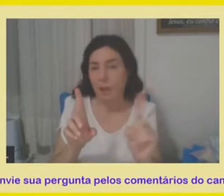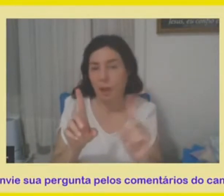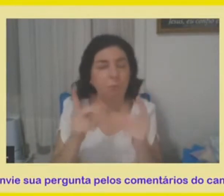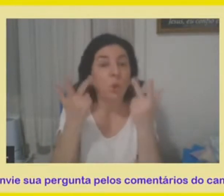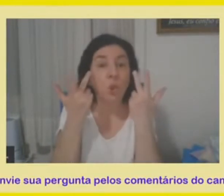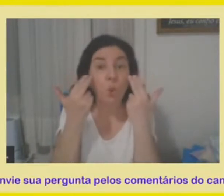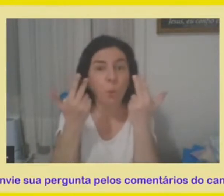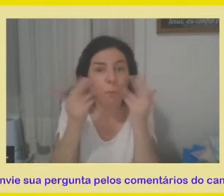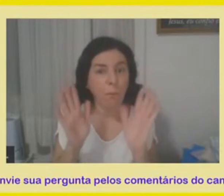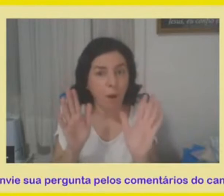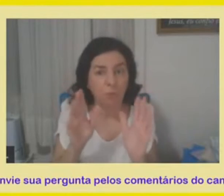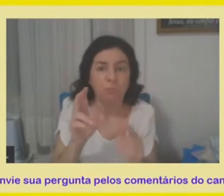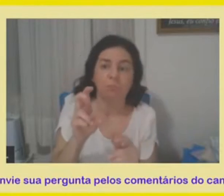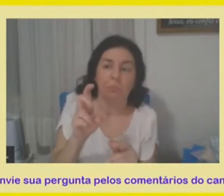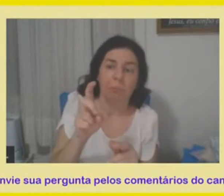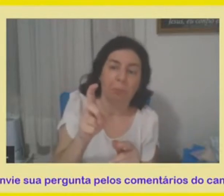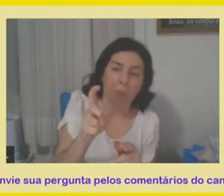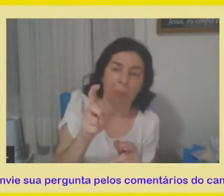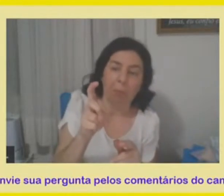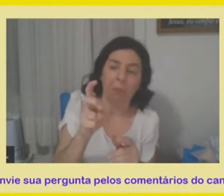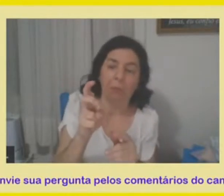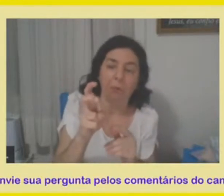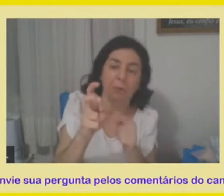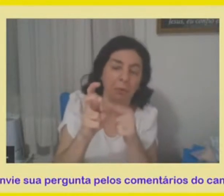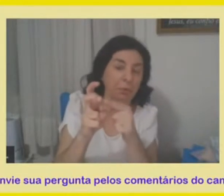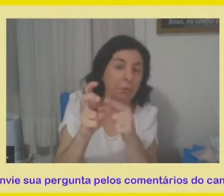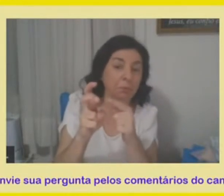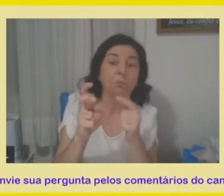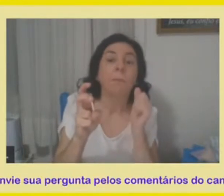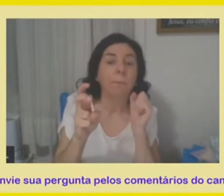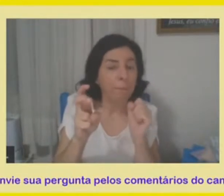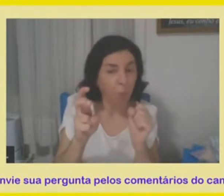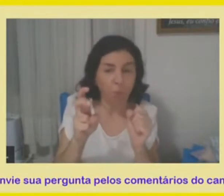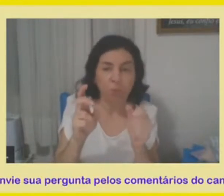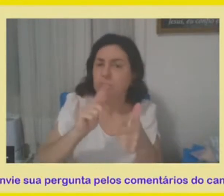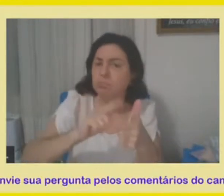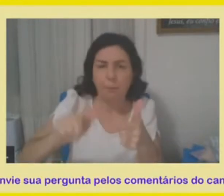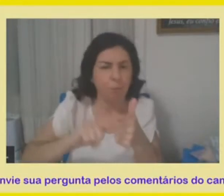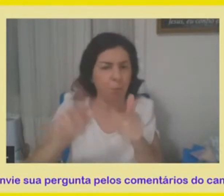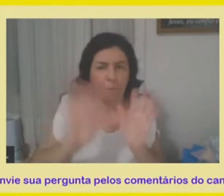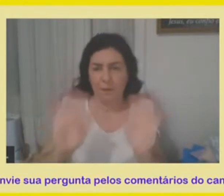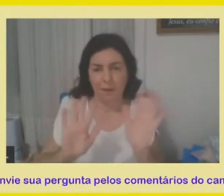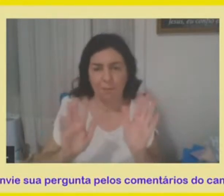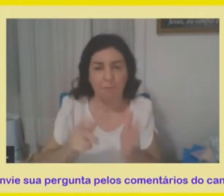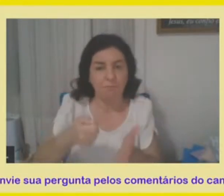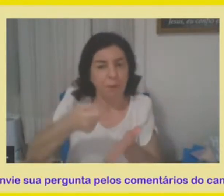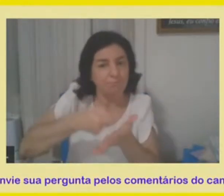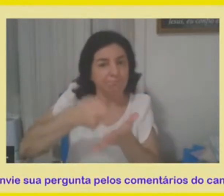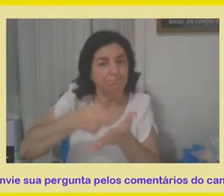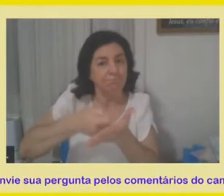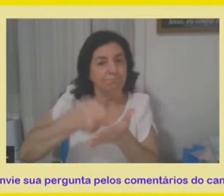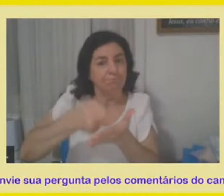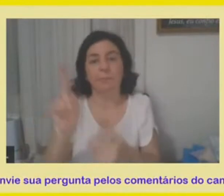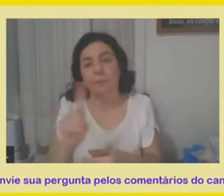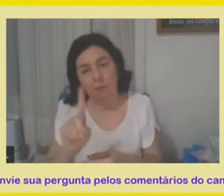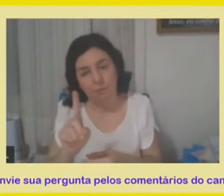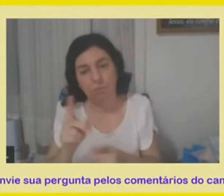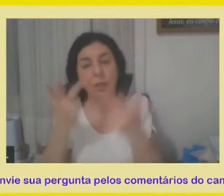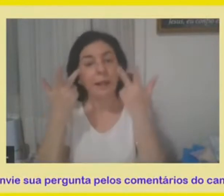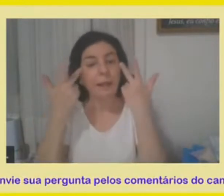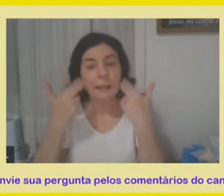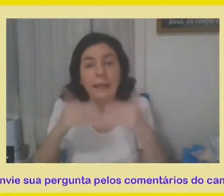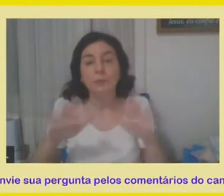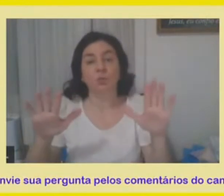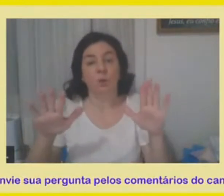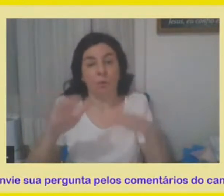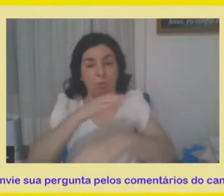Às vezes os números, se ficar o dedo, por exemplo, fazer o número 1 e o dedo ficar assim, tá tudo bem. Número 2 ficar assim, tá tudo